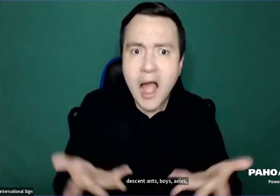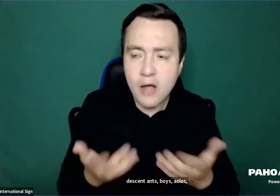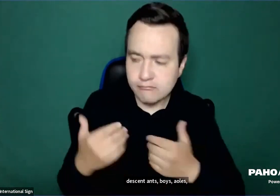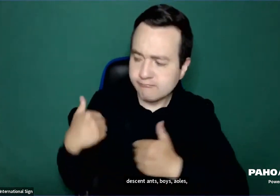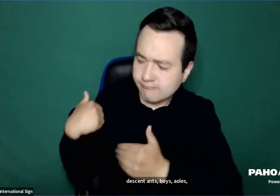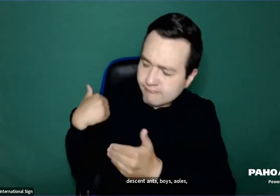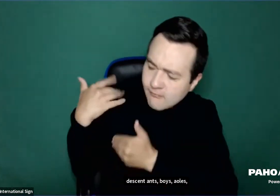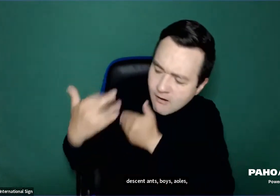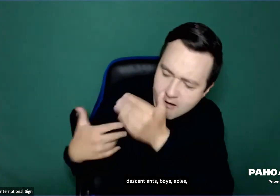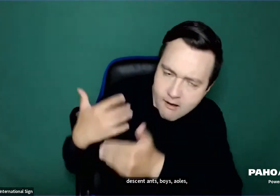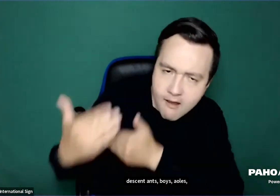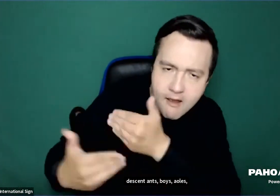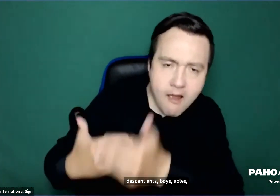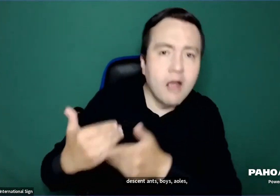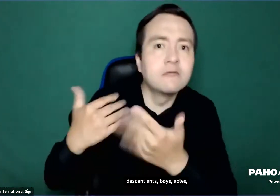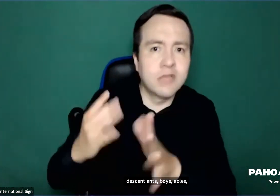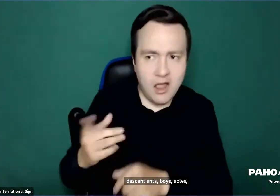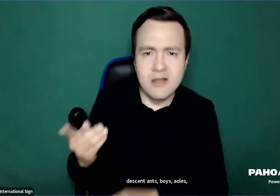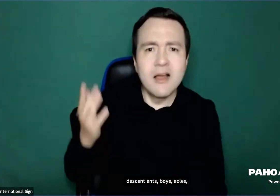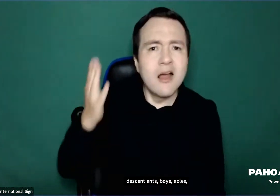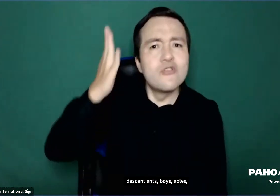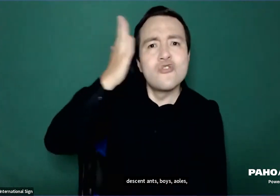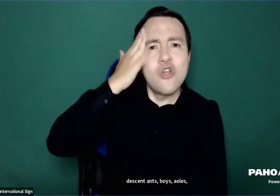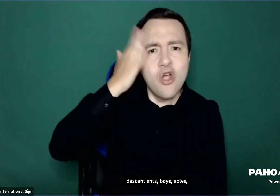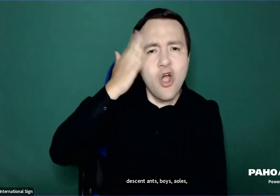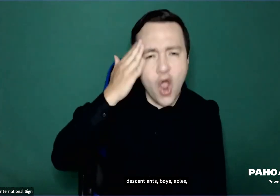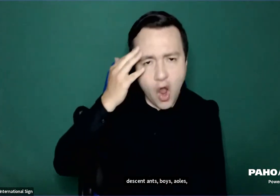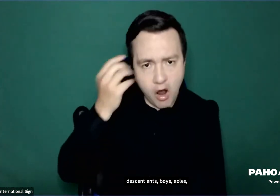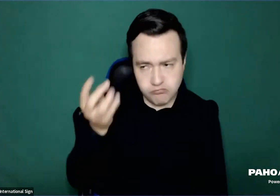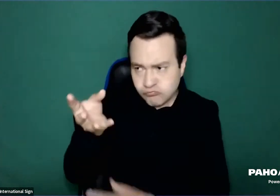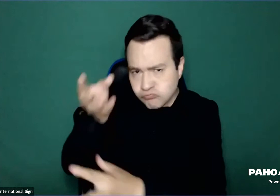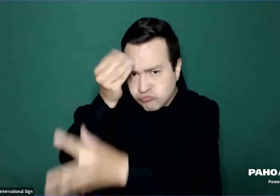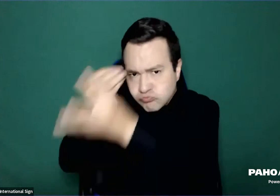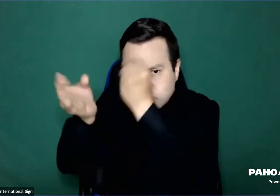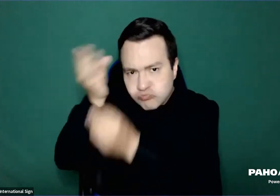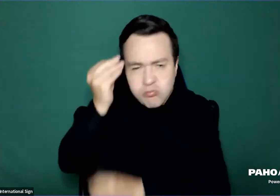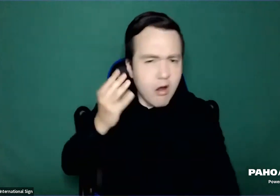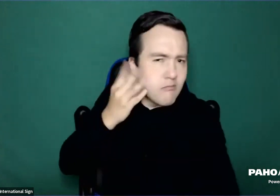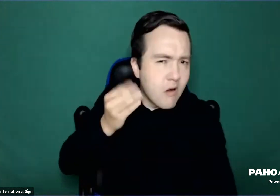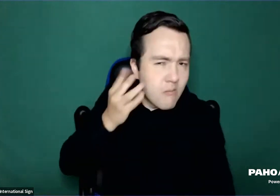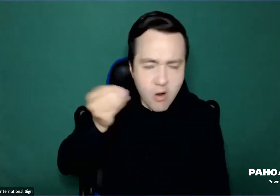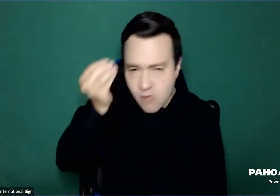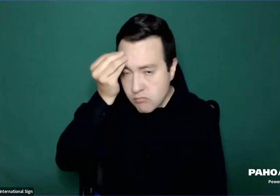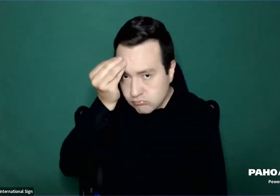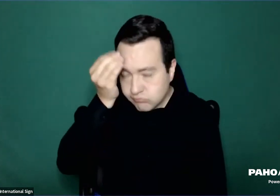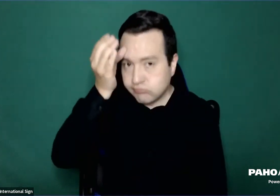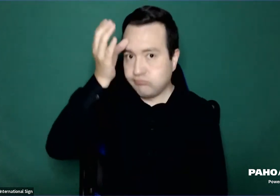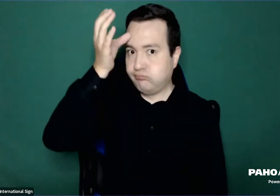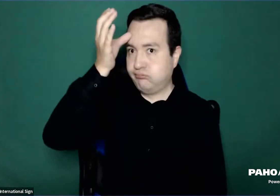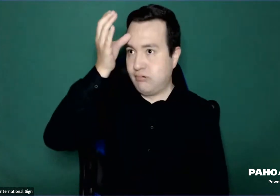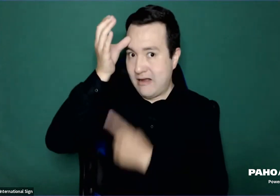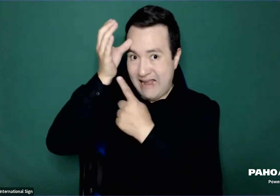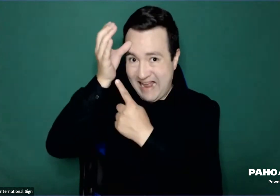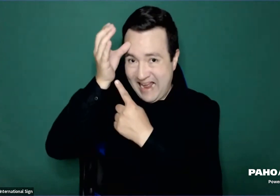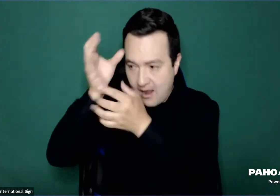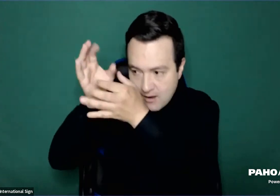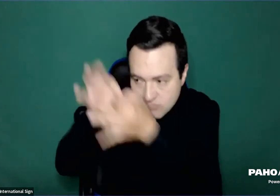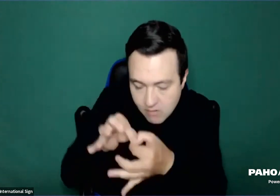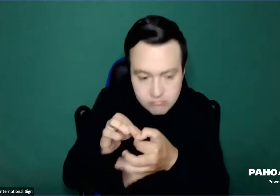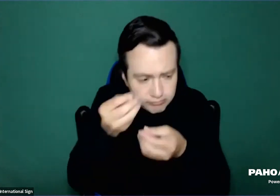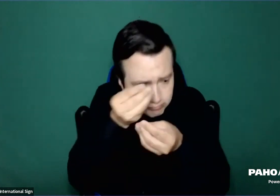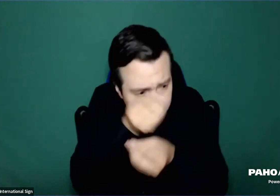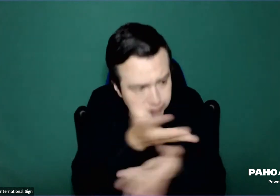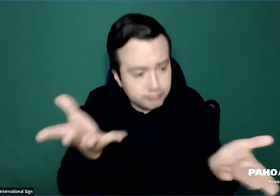por vários colegas que estão hoje participando nesse webinar, hemos explorado las metodologias disponibles